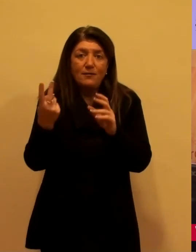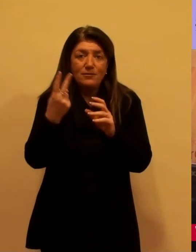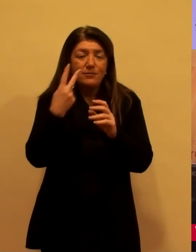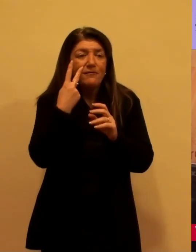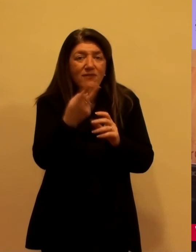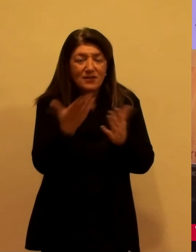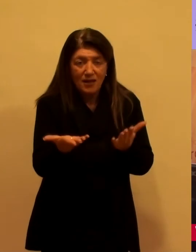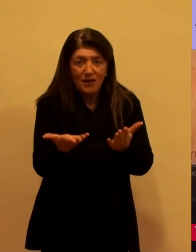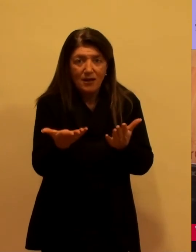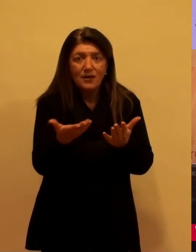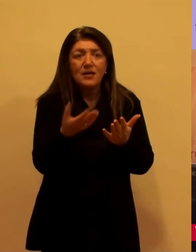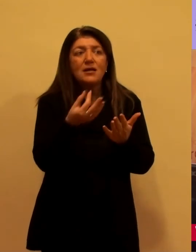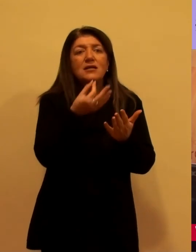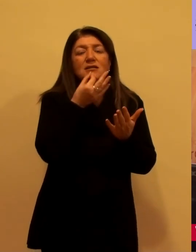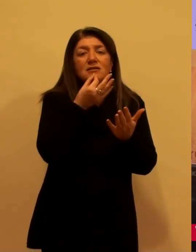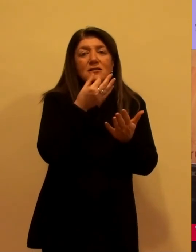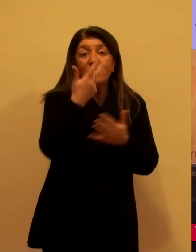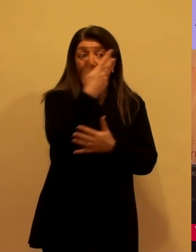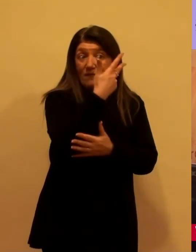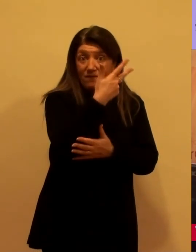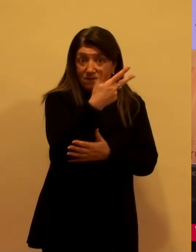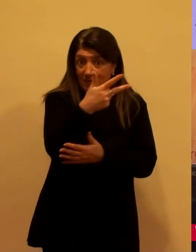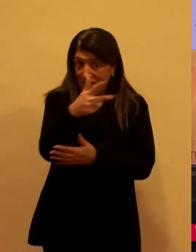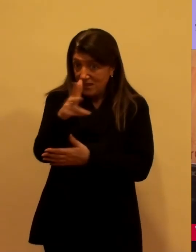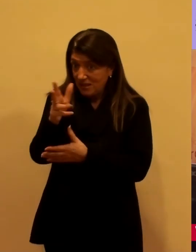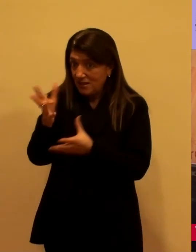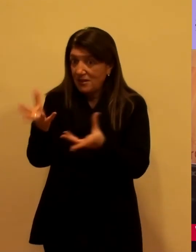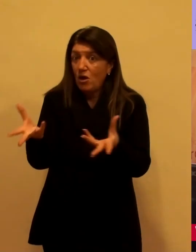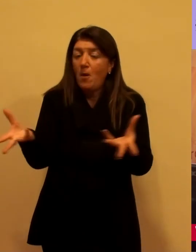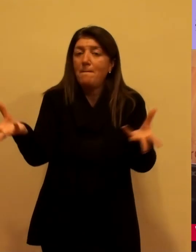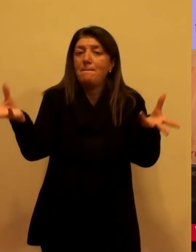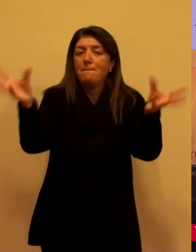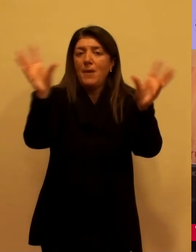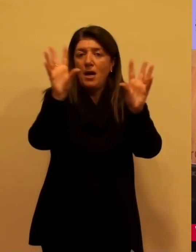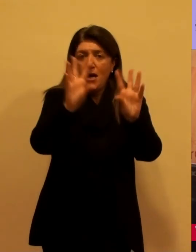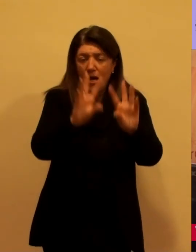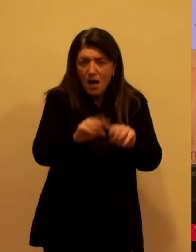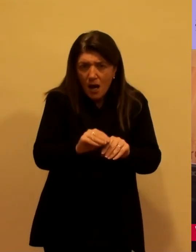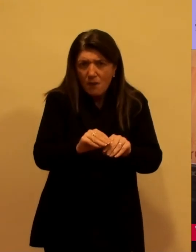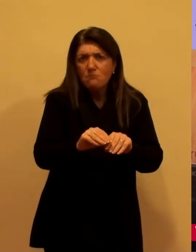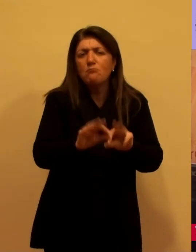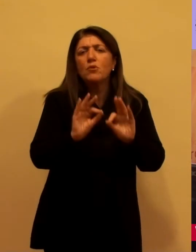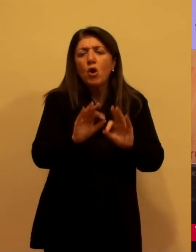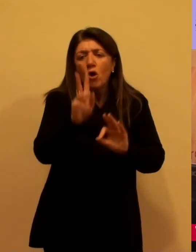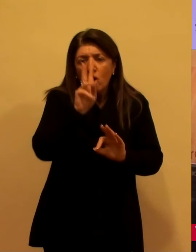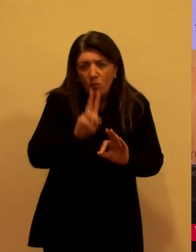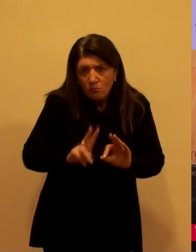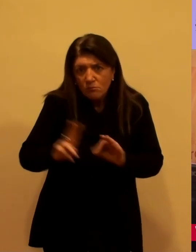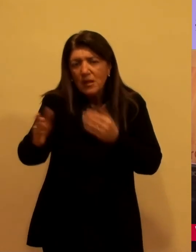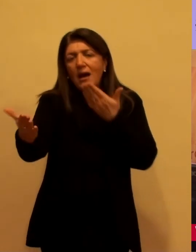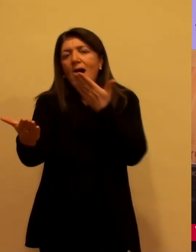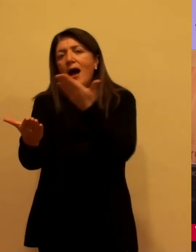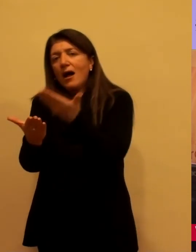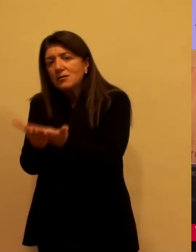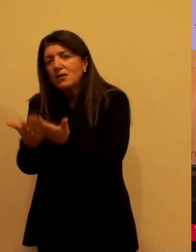il video viene ripreso, viene fatto reinterpretato. Perché comunque nell'arte contemporanea ci sono